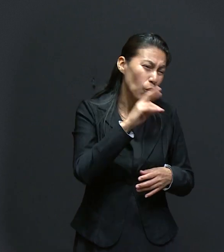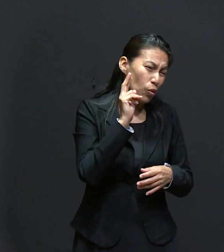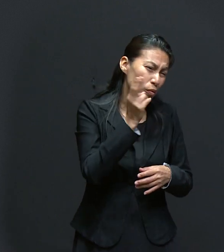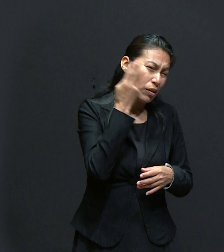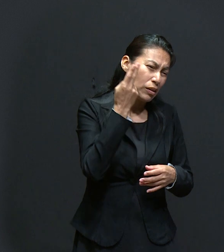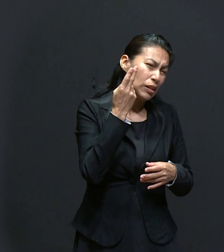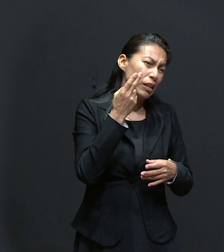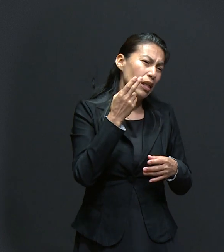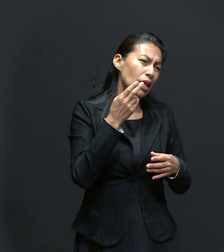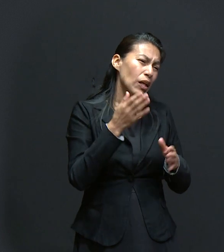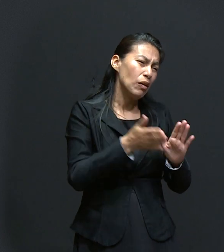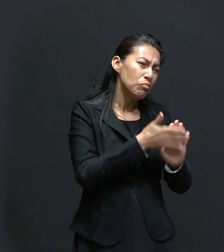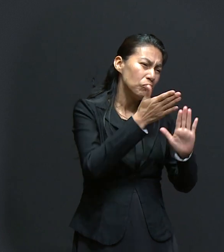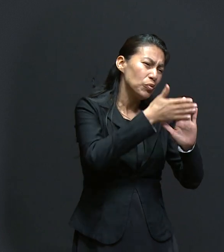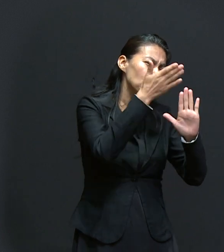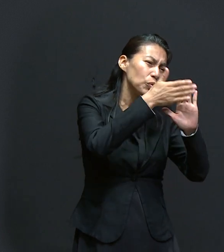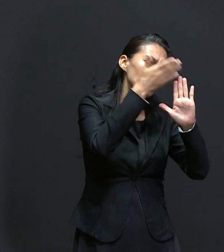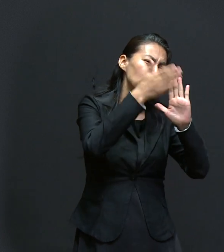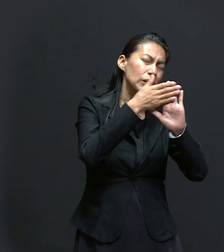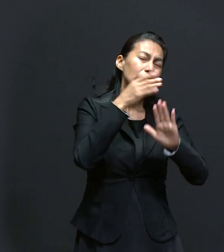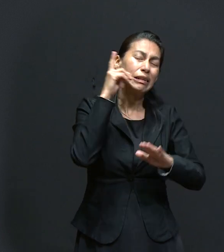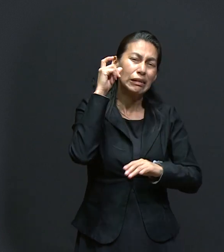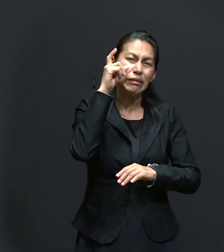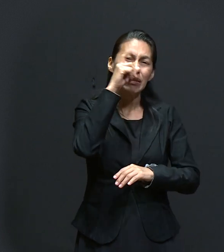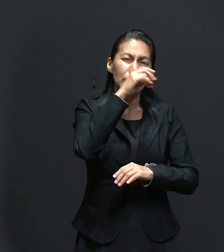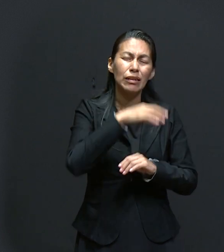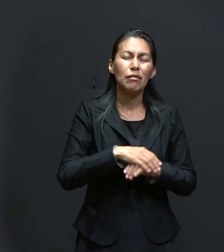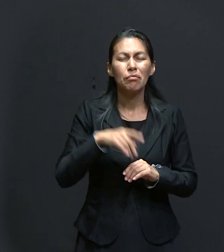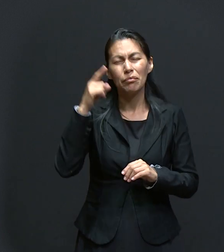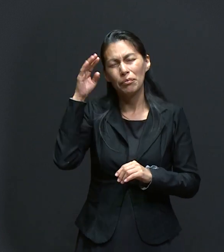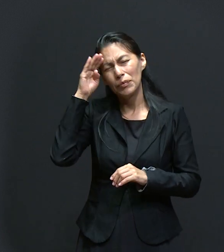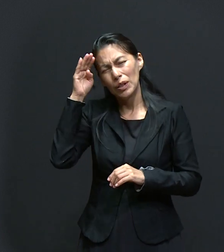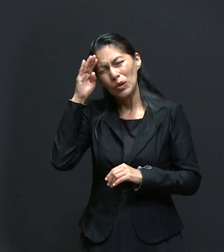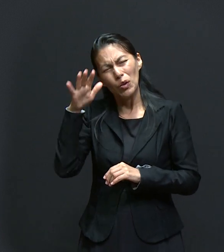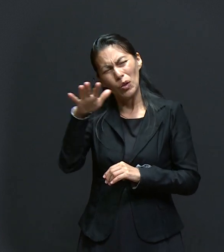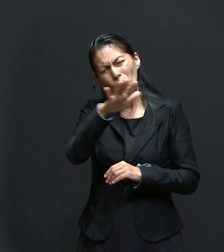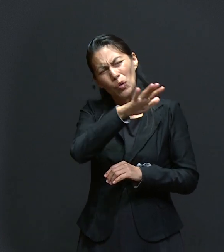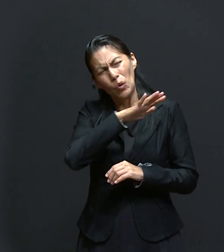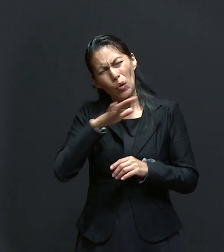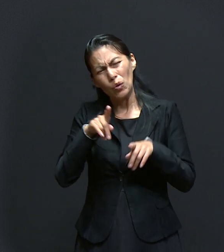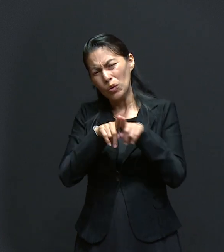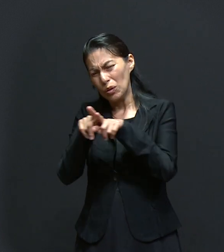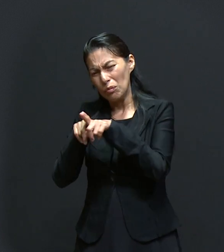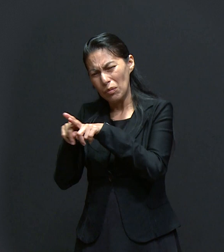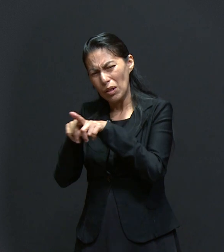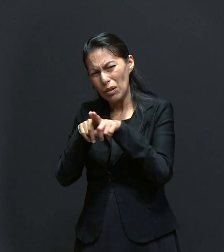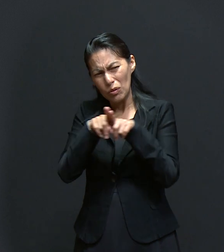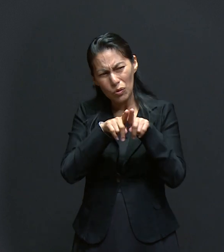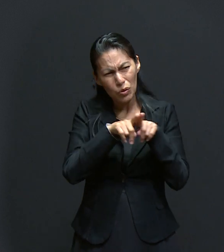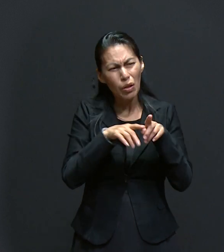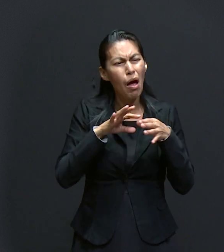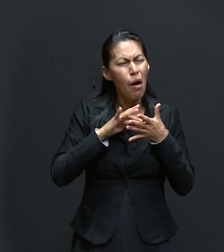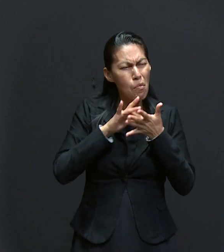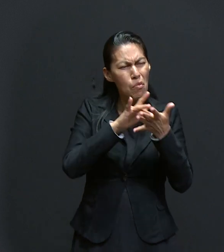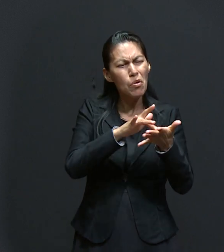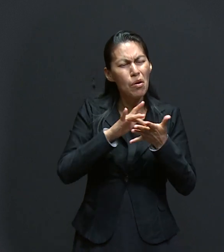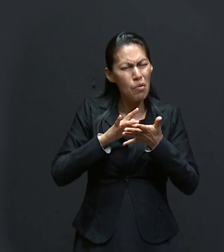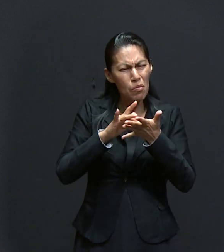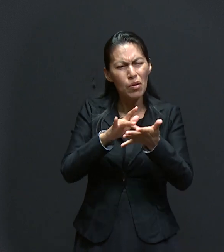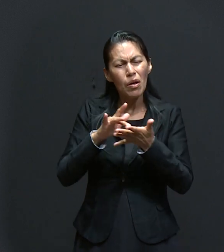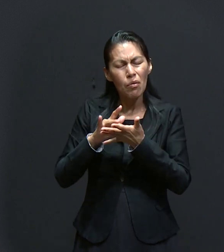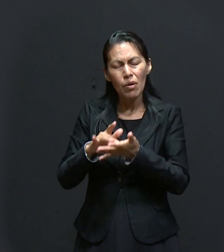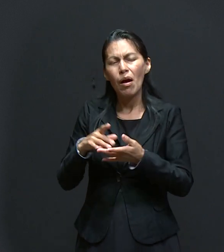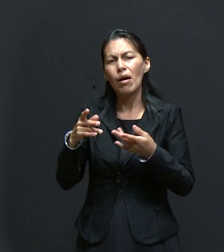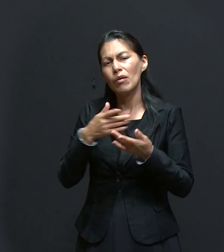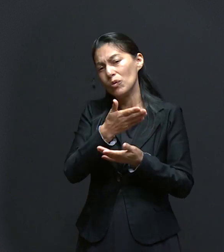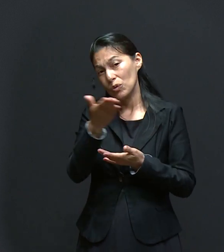hermana puede contribuir en esto y bueno entonces creo que están cooperando y aportando en esto será un gran